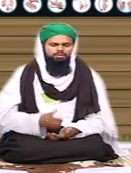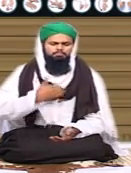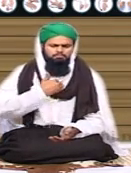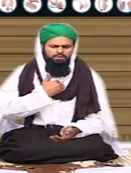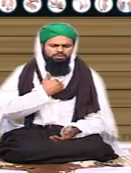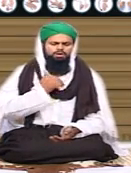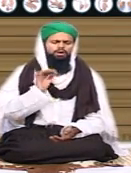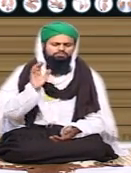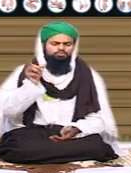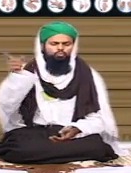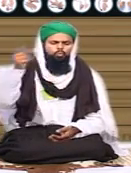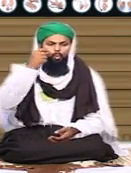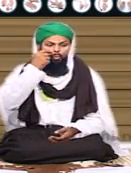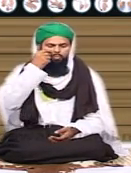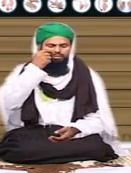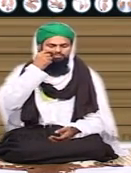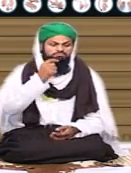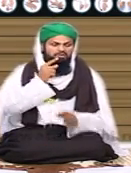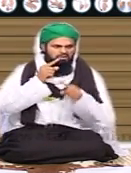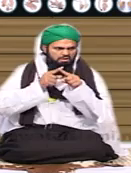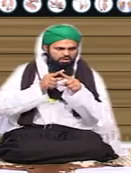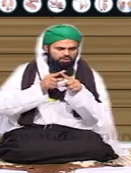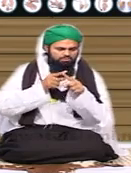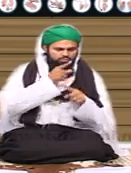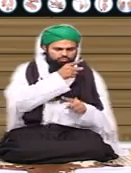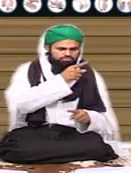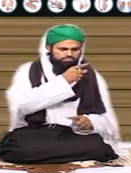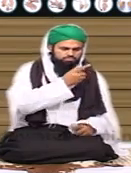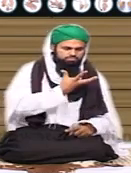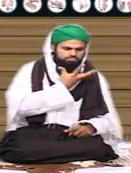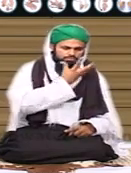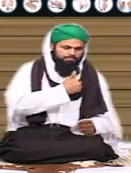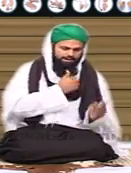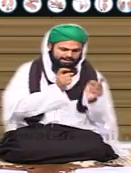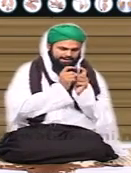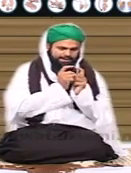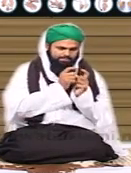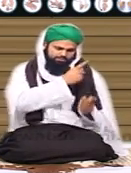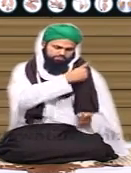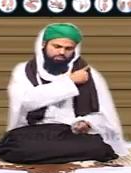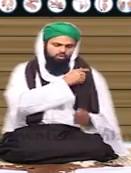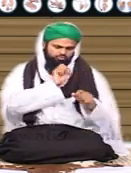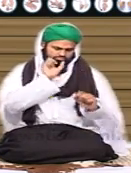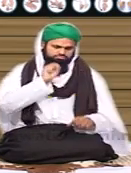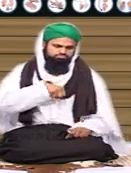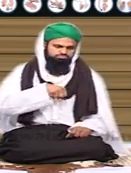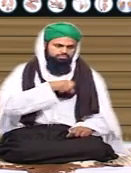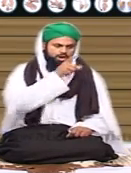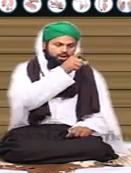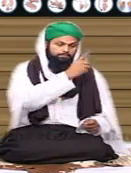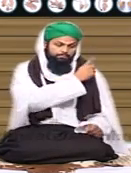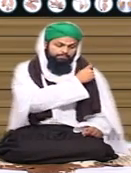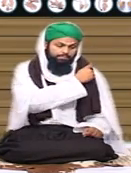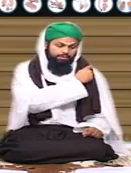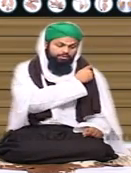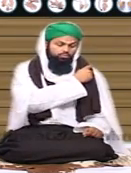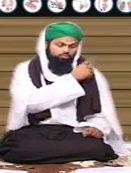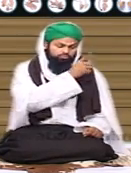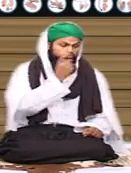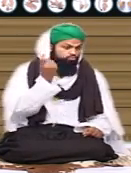کی ایسے 19 بات کہہ دی، آپ نے سن لی تو میں نے غیبت کی، گناہگار ہوا. آپ سننے کے گناہگار ہوئے،